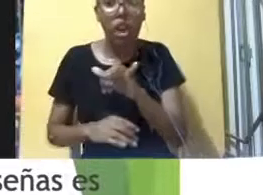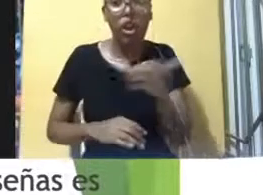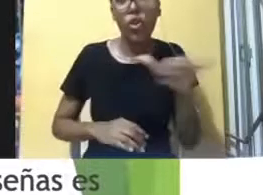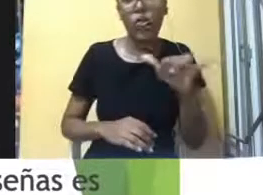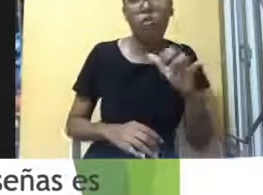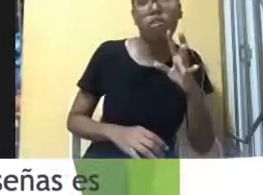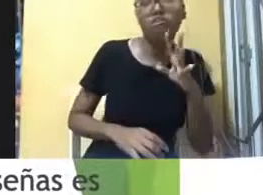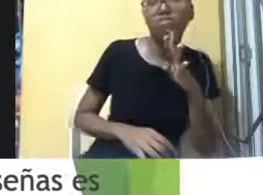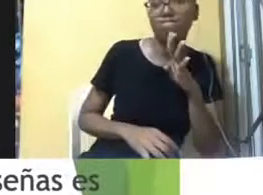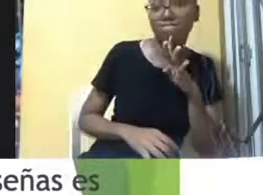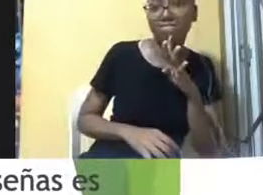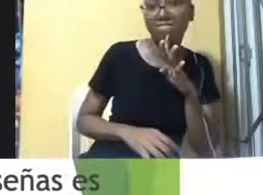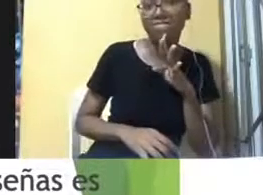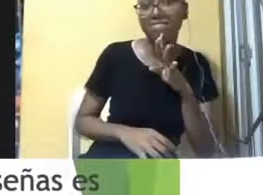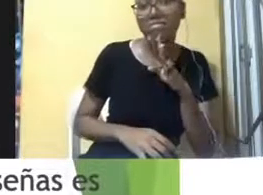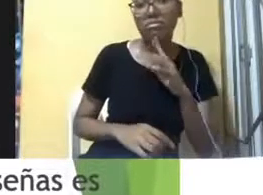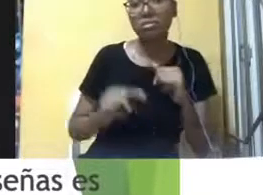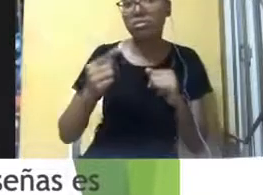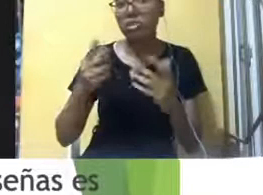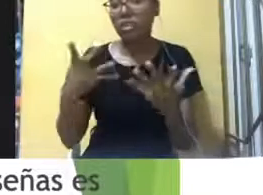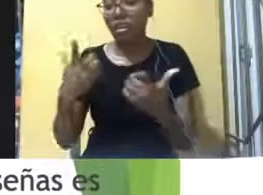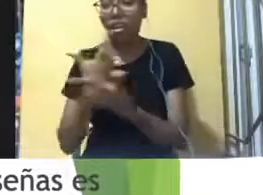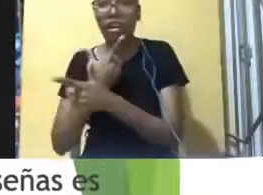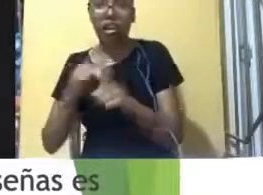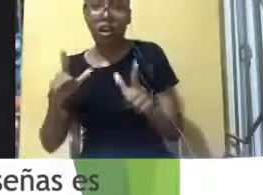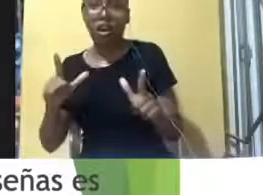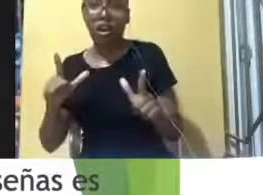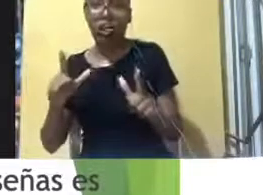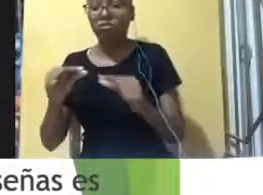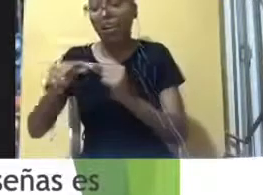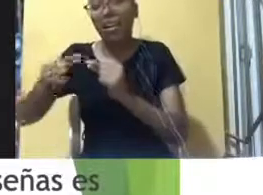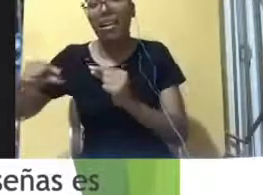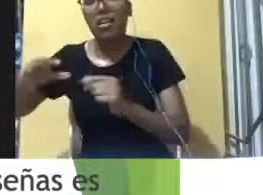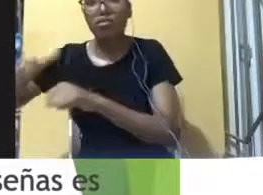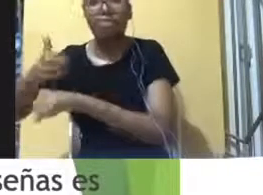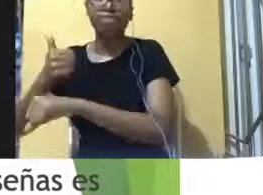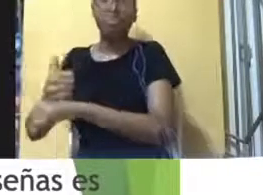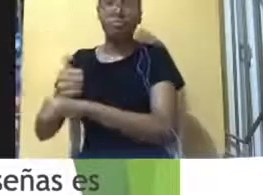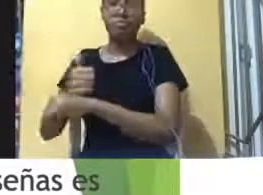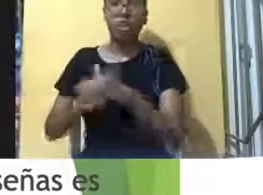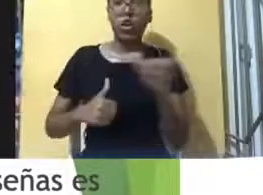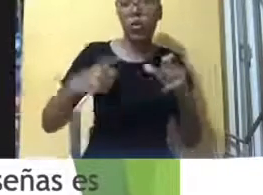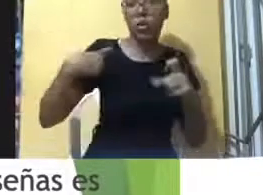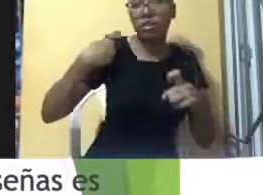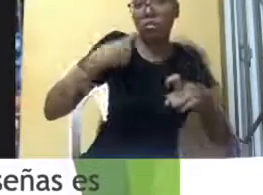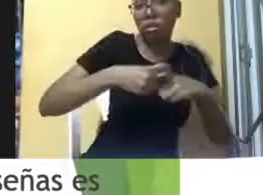idioma, solo que la lengua de señas tiene su propia lengua, su propia gramática, como lo tiene el español y como la tiene